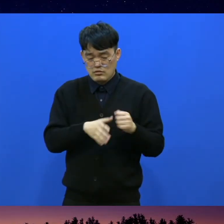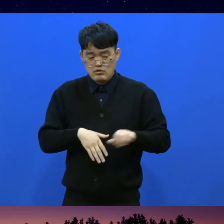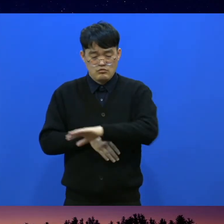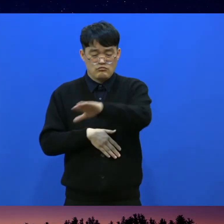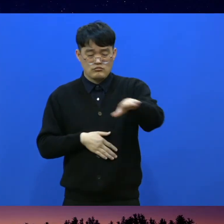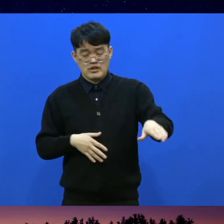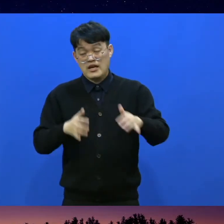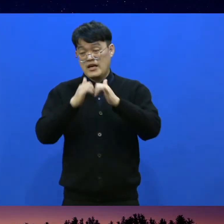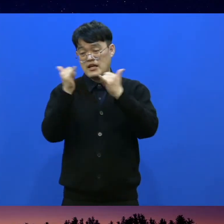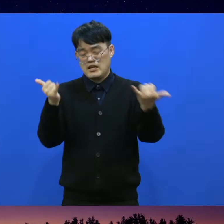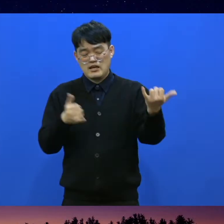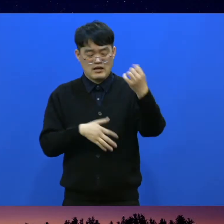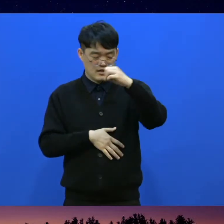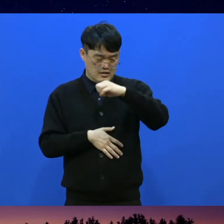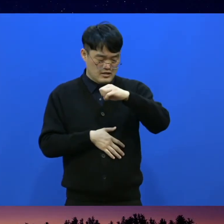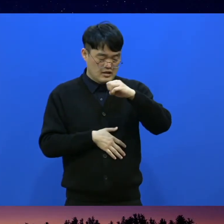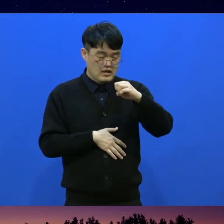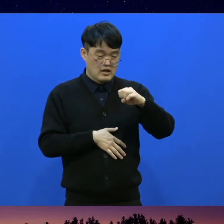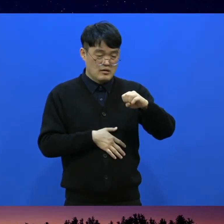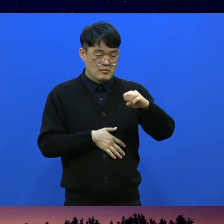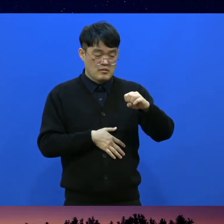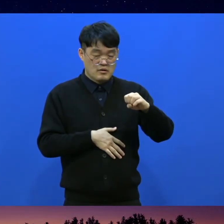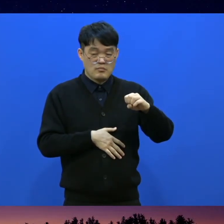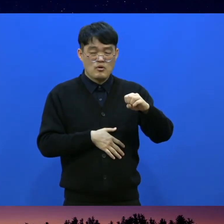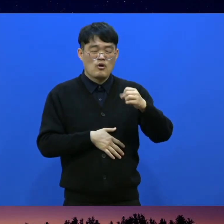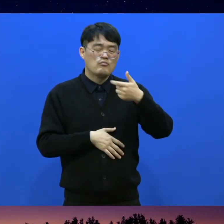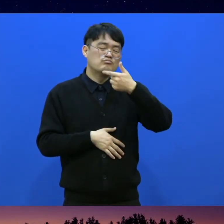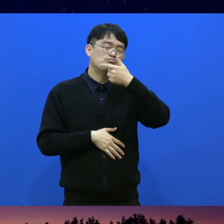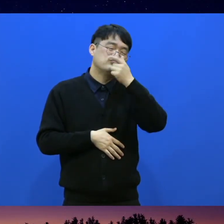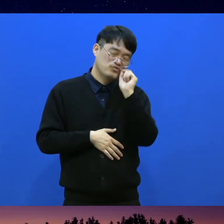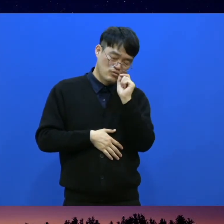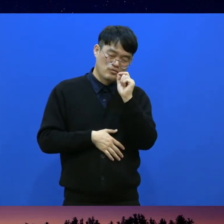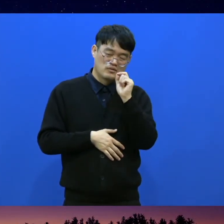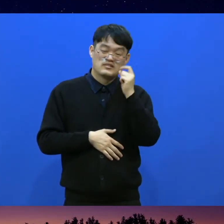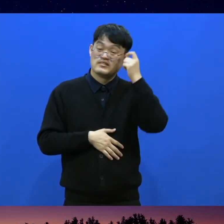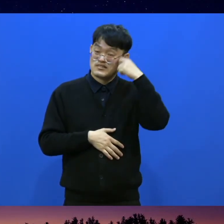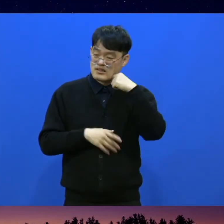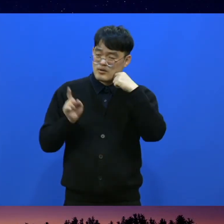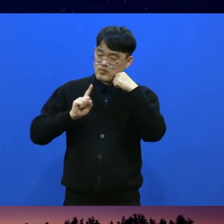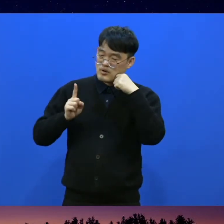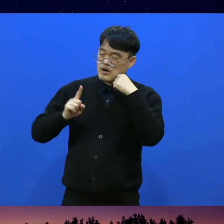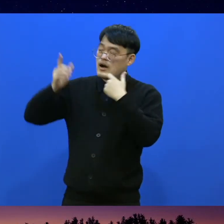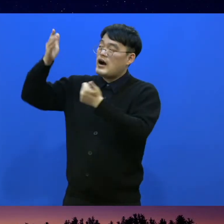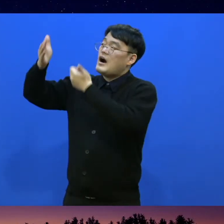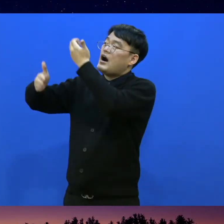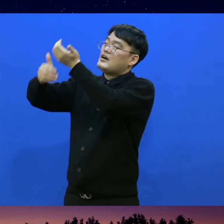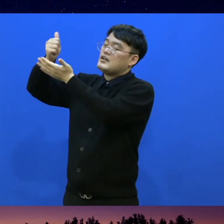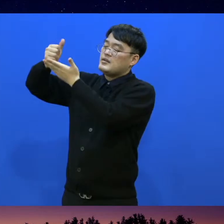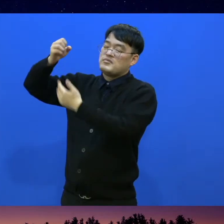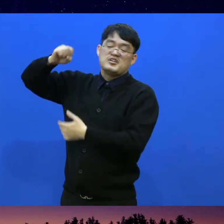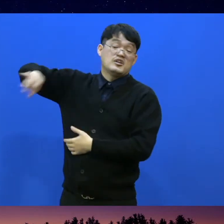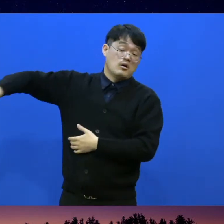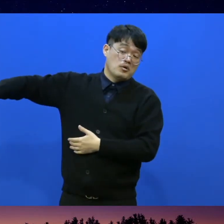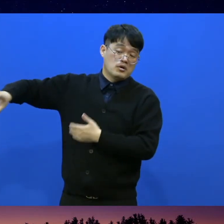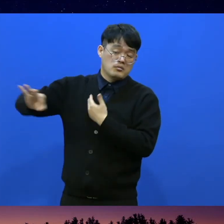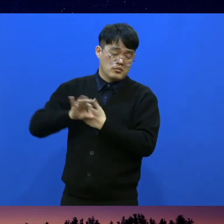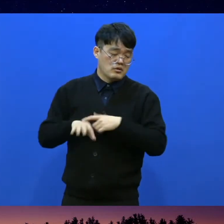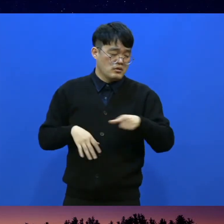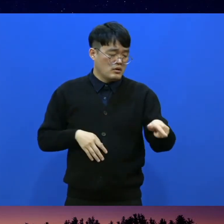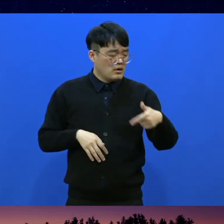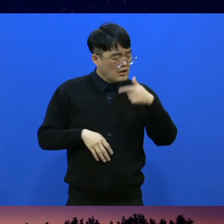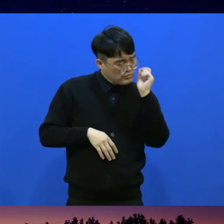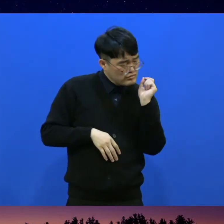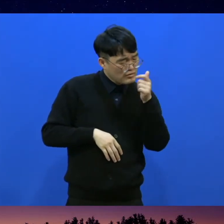우리가 찾아온 것이 결핍이죠. 그 결핍의 핵심은 뭐냐? 하나님을 잃어버렸기 때문에 찾아온